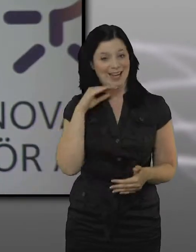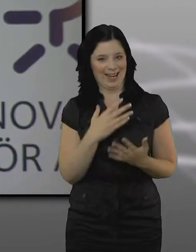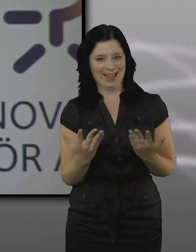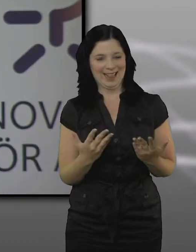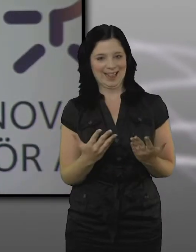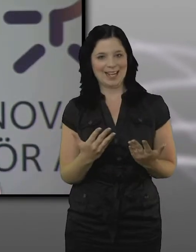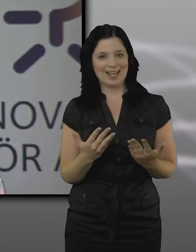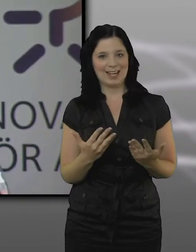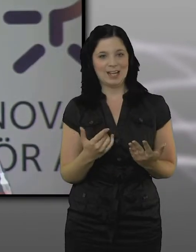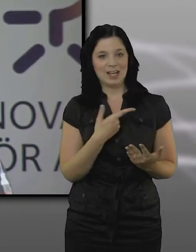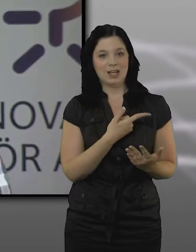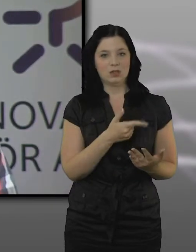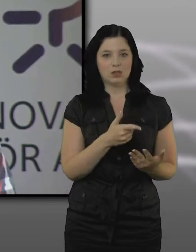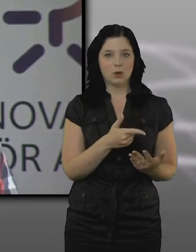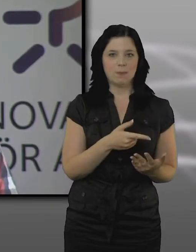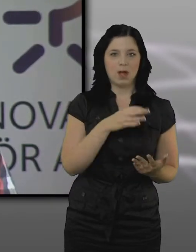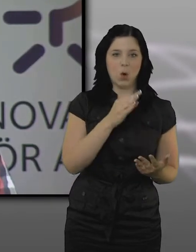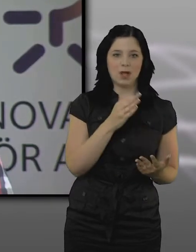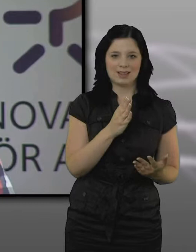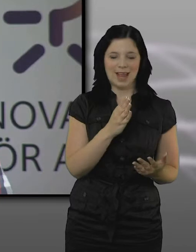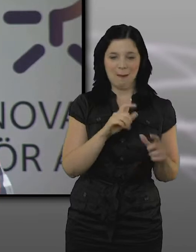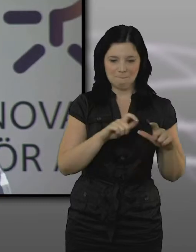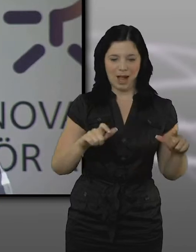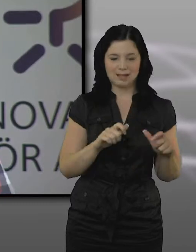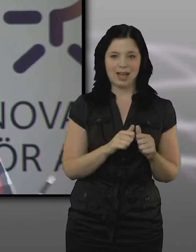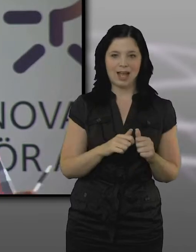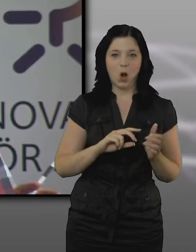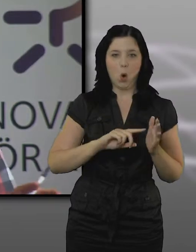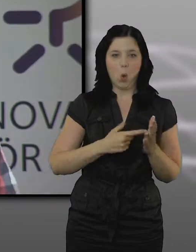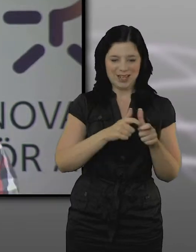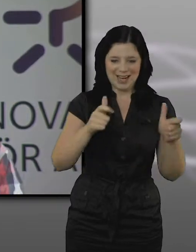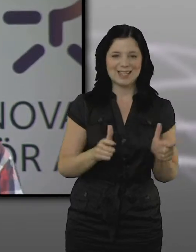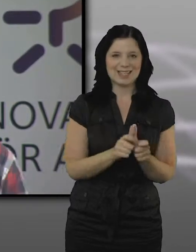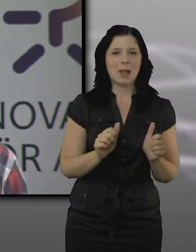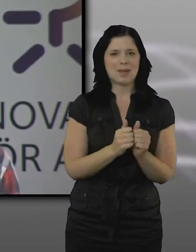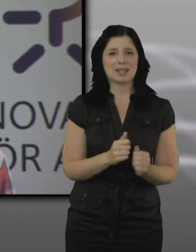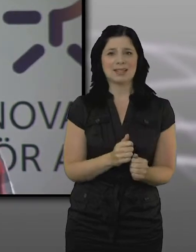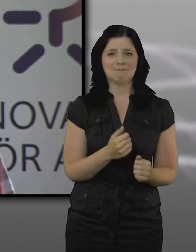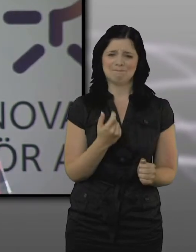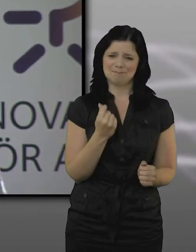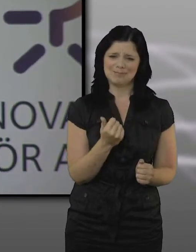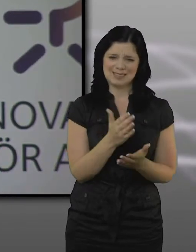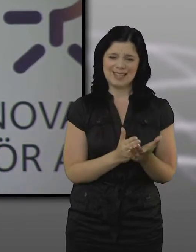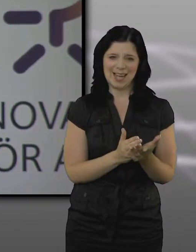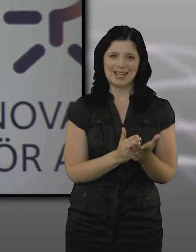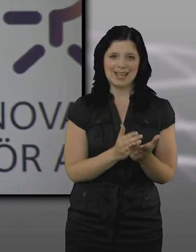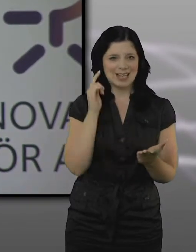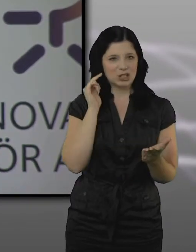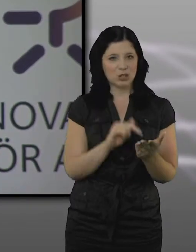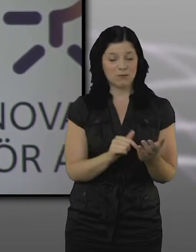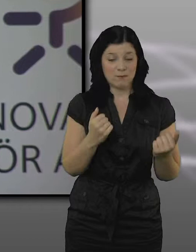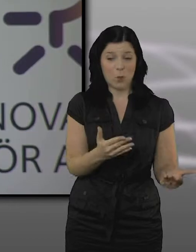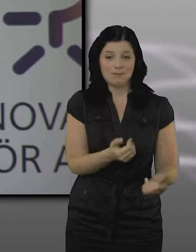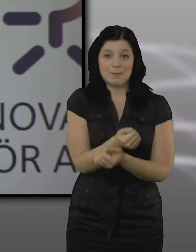den på HD-band eller en hårddisk till och med. Men det är jätteliten bit för att få göra så att man